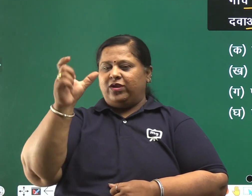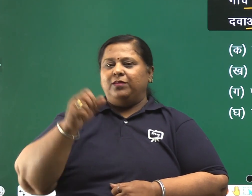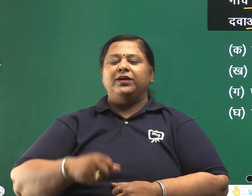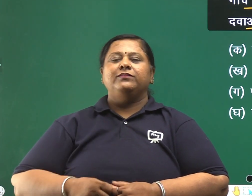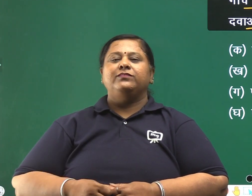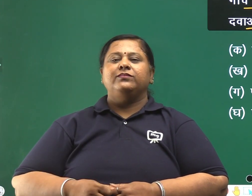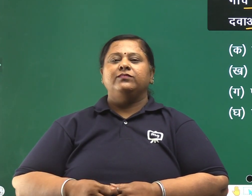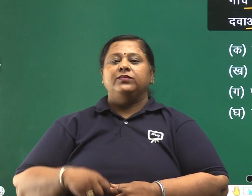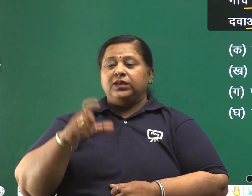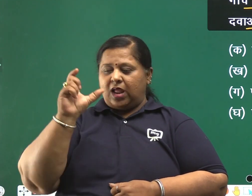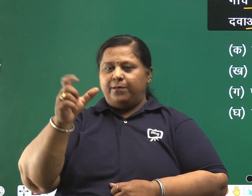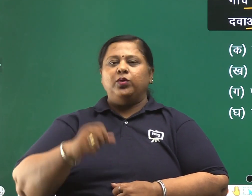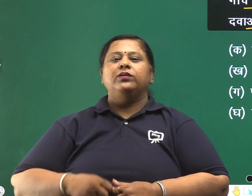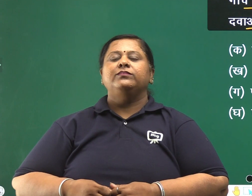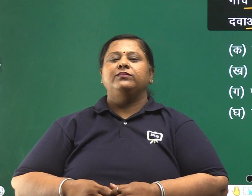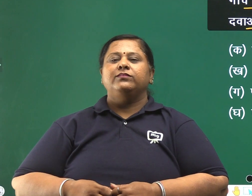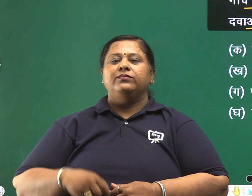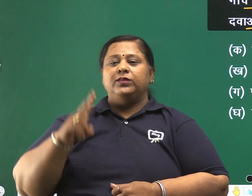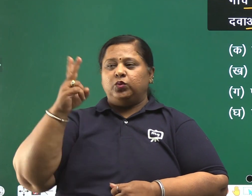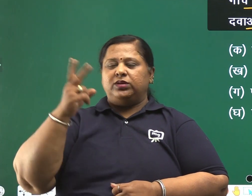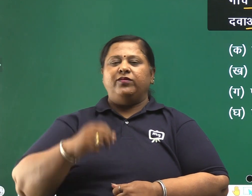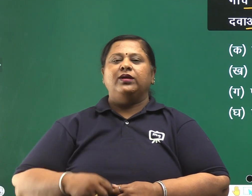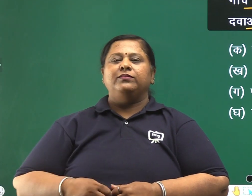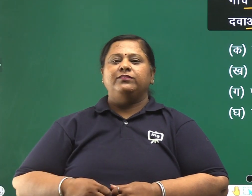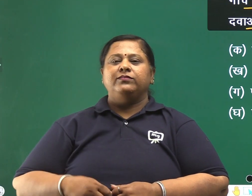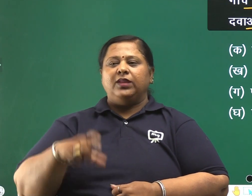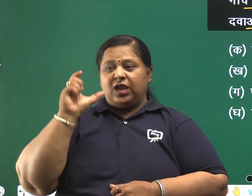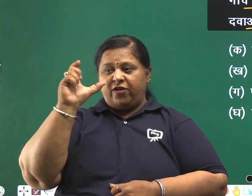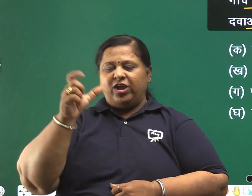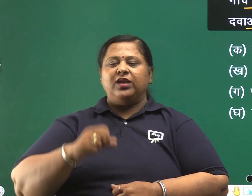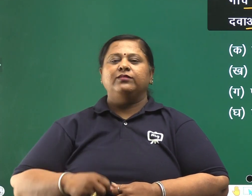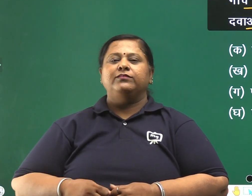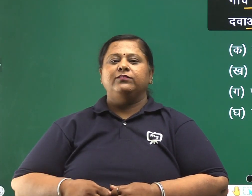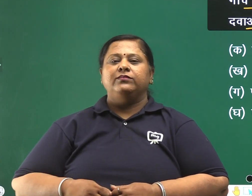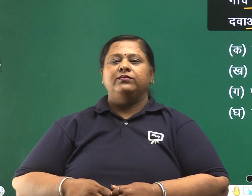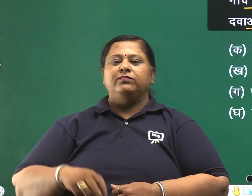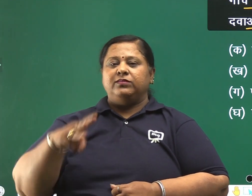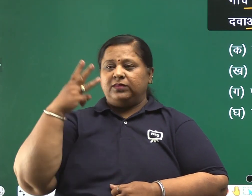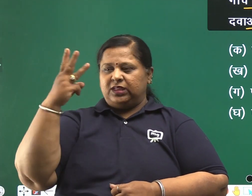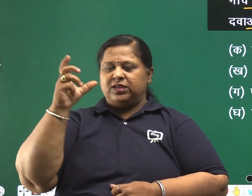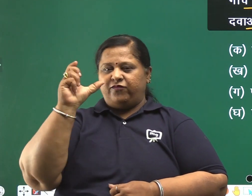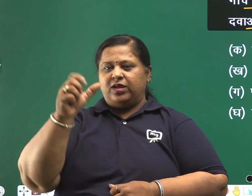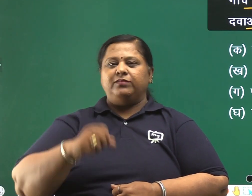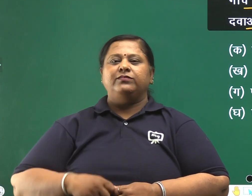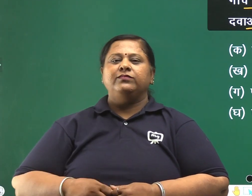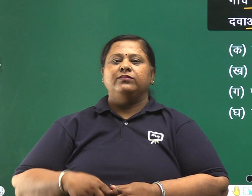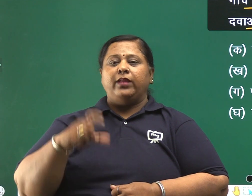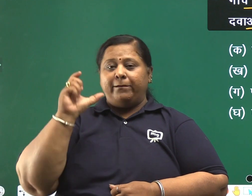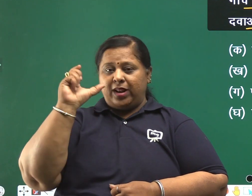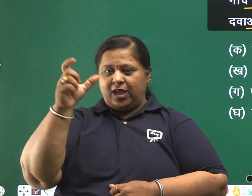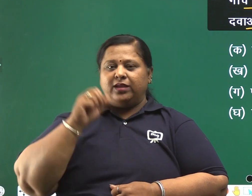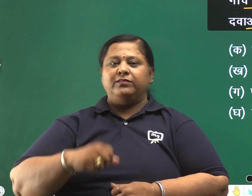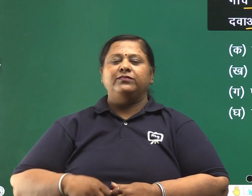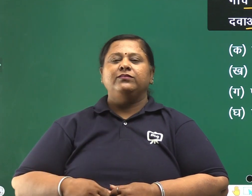है रामपुर, दूसरा विकल्प गवई, तीसरा विकल्प